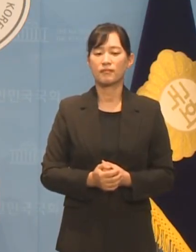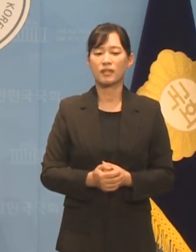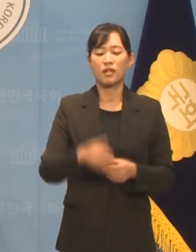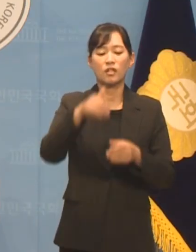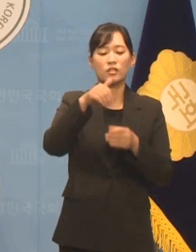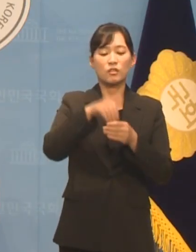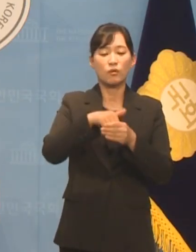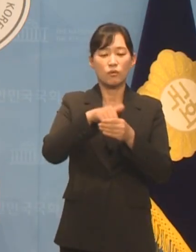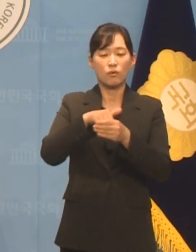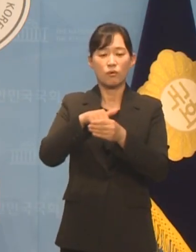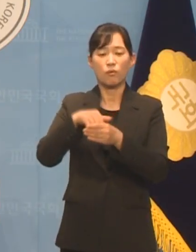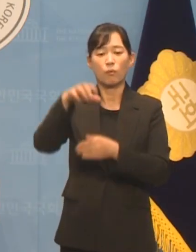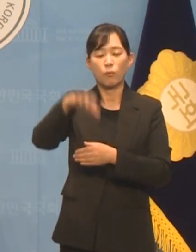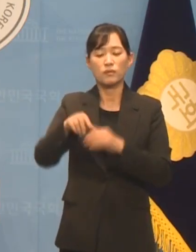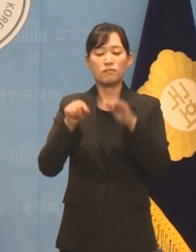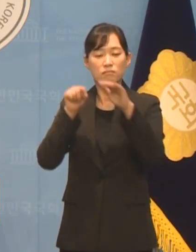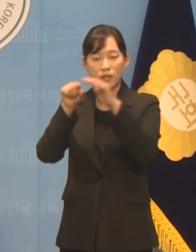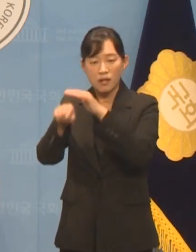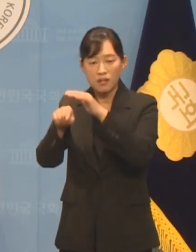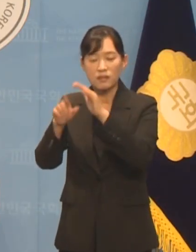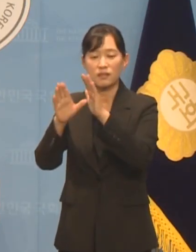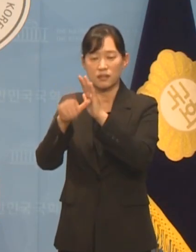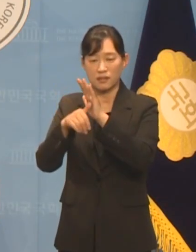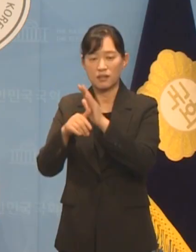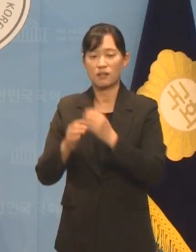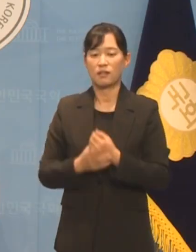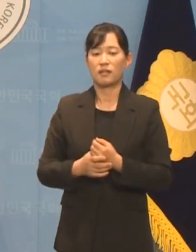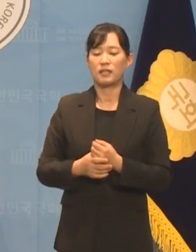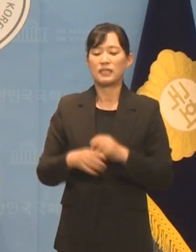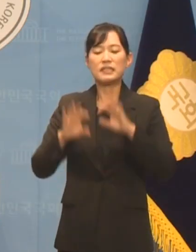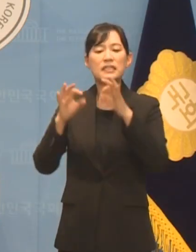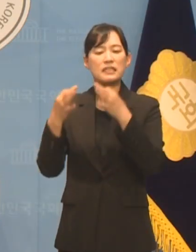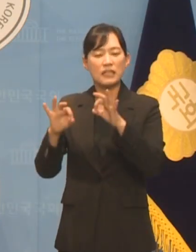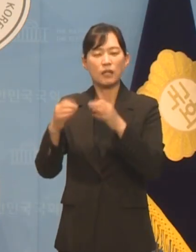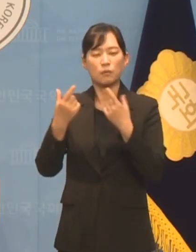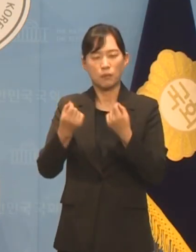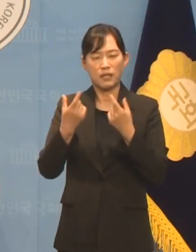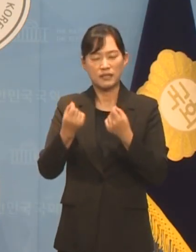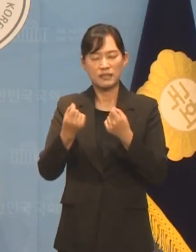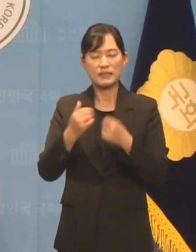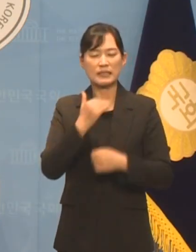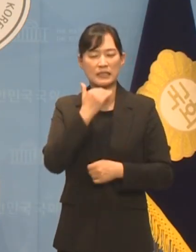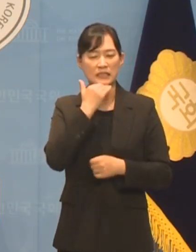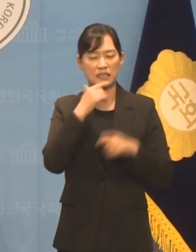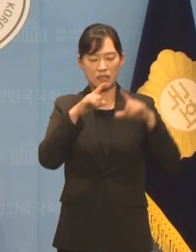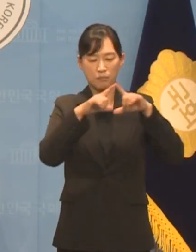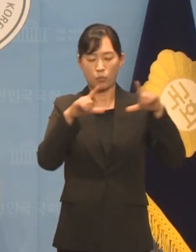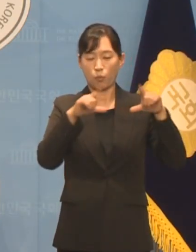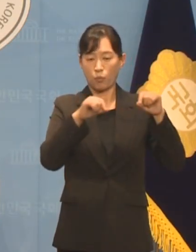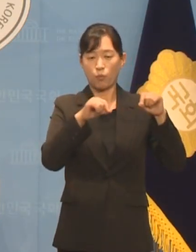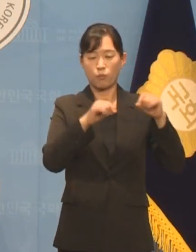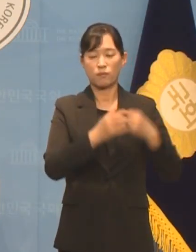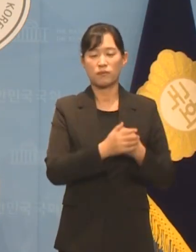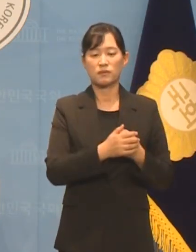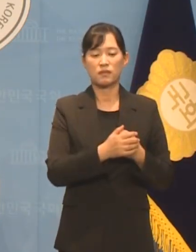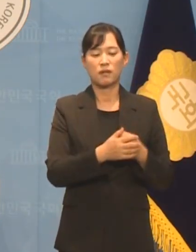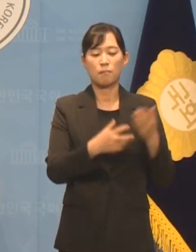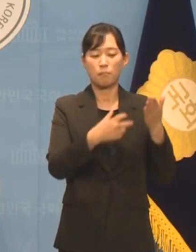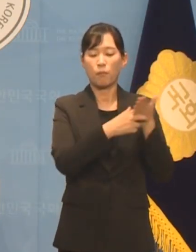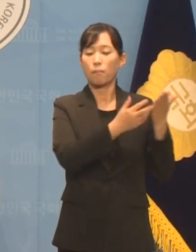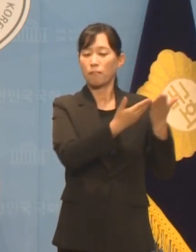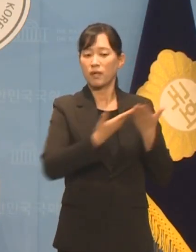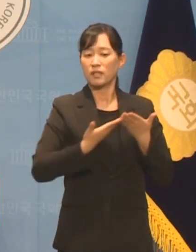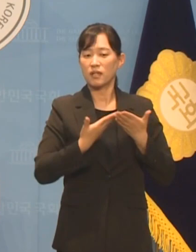선거 투표장에 입장하는 투표자는 은행처럼 대기표 발행기에서 표를